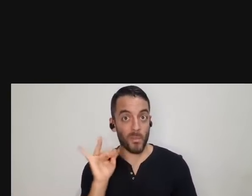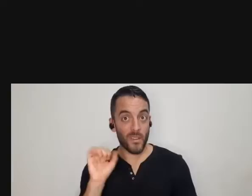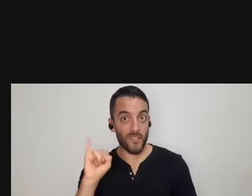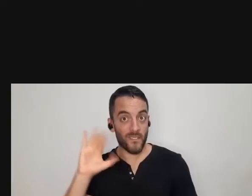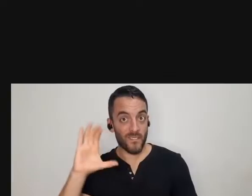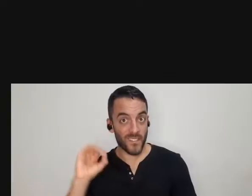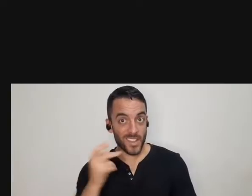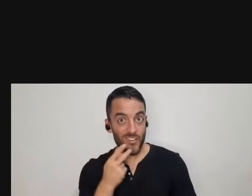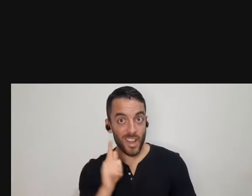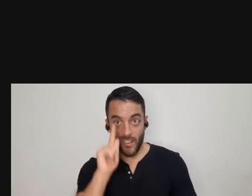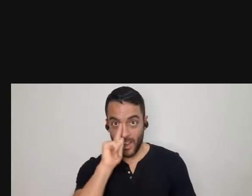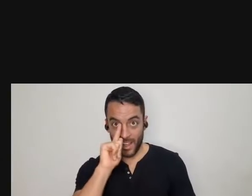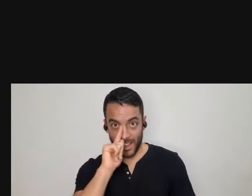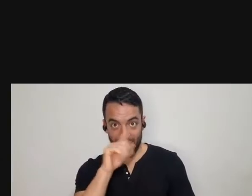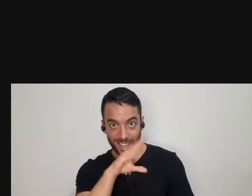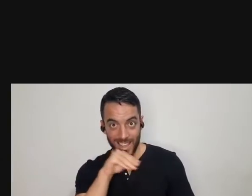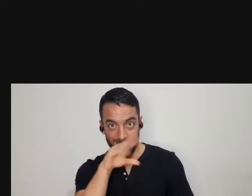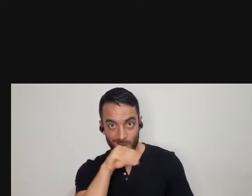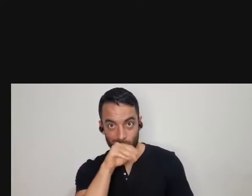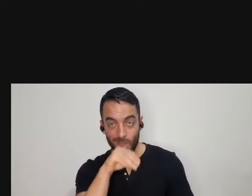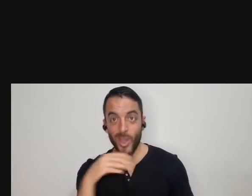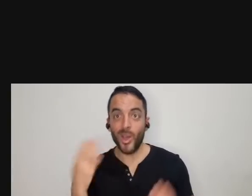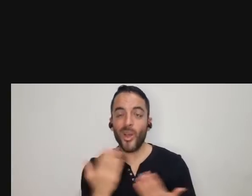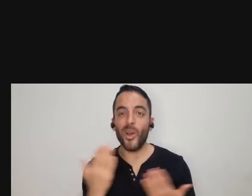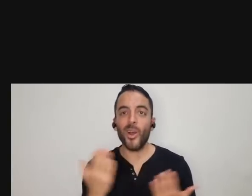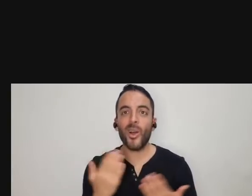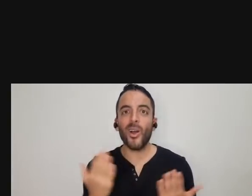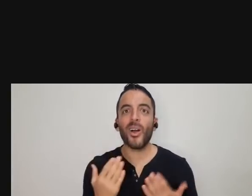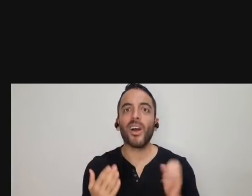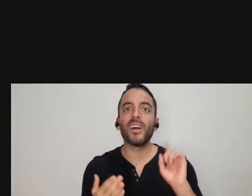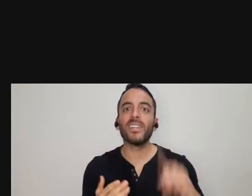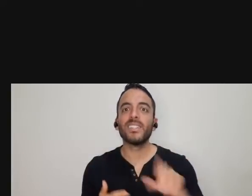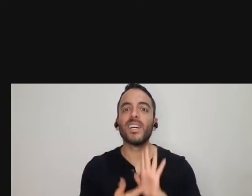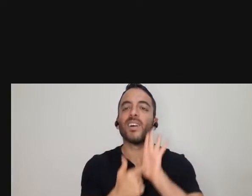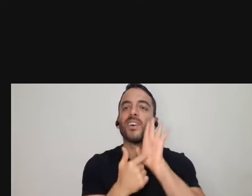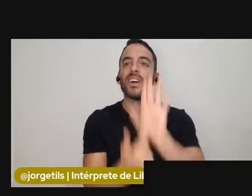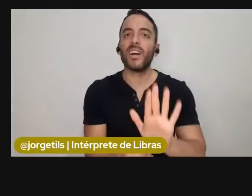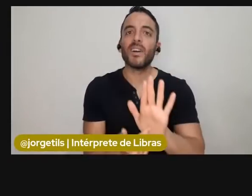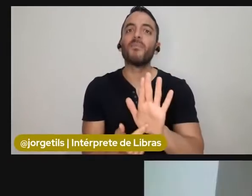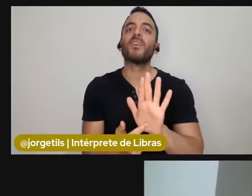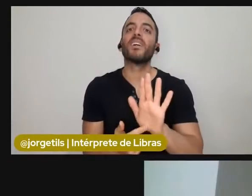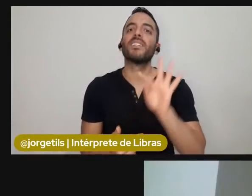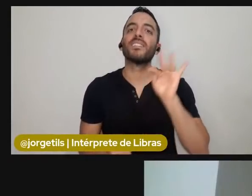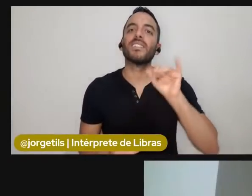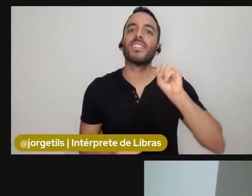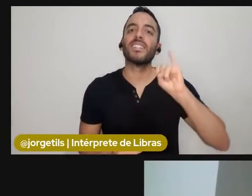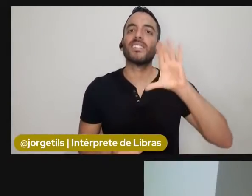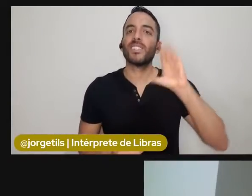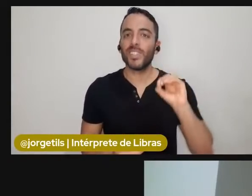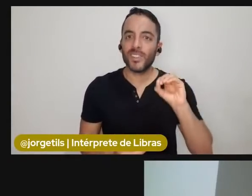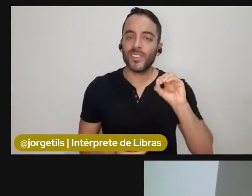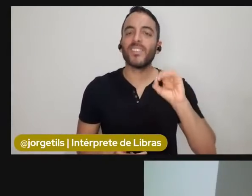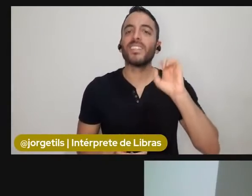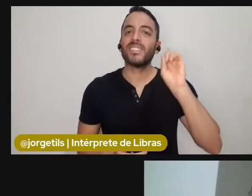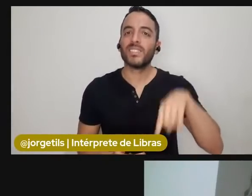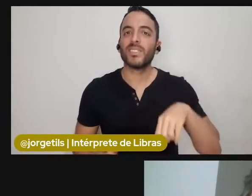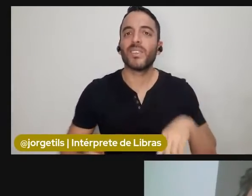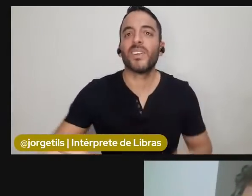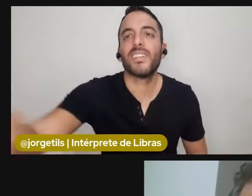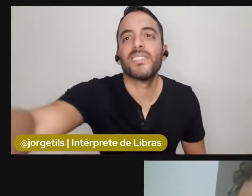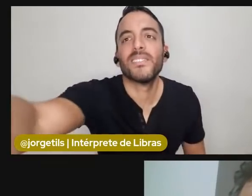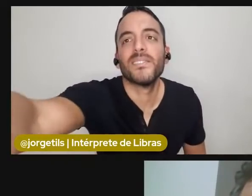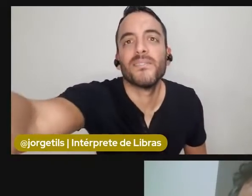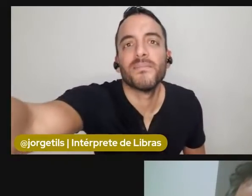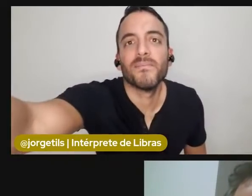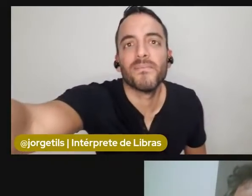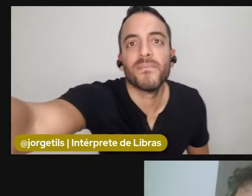eu apresento um físico que fala árabe. José Elael Neto, descendente de árabes,